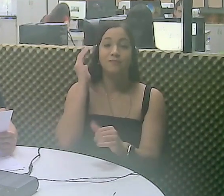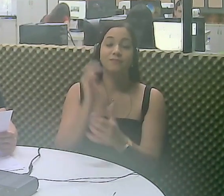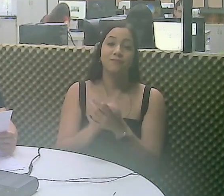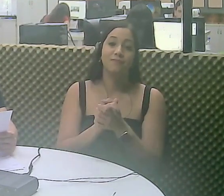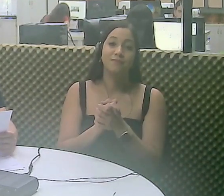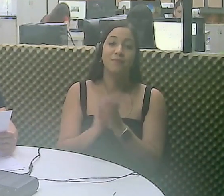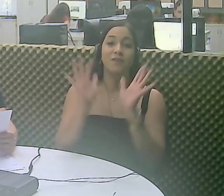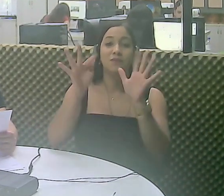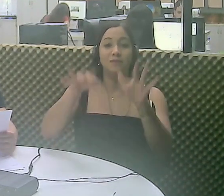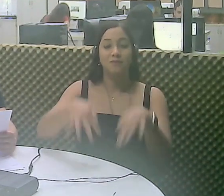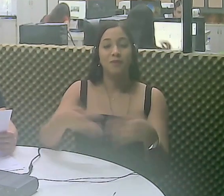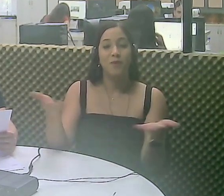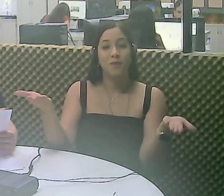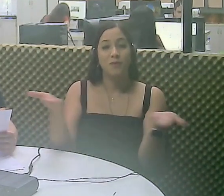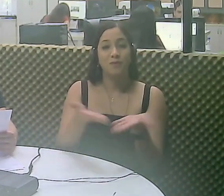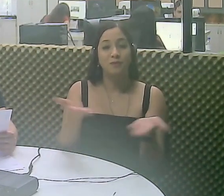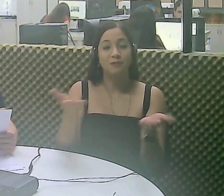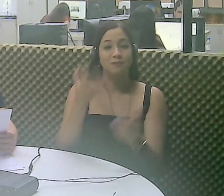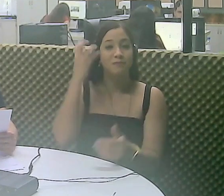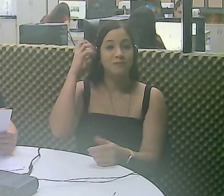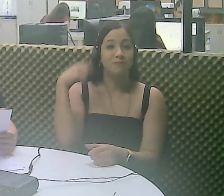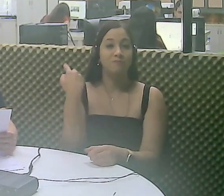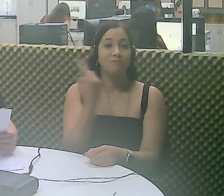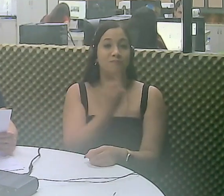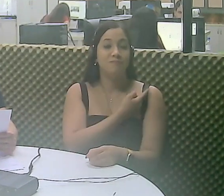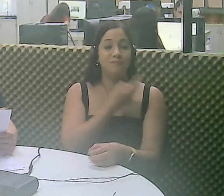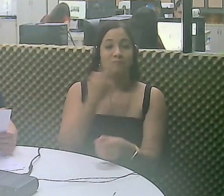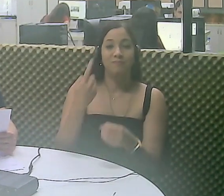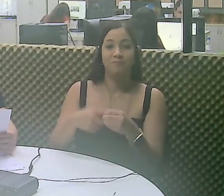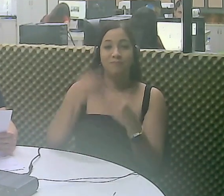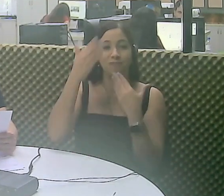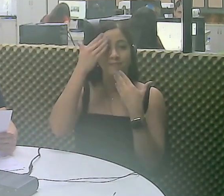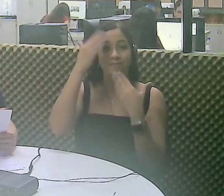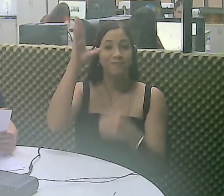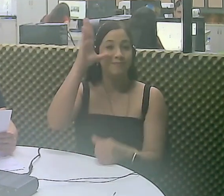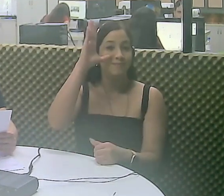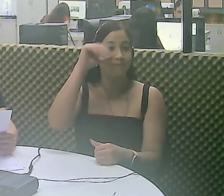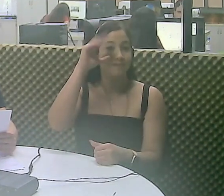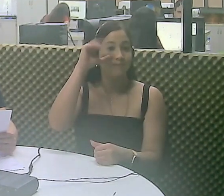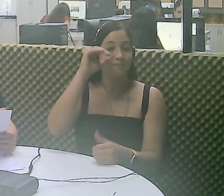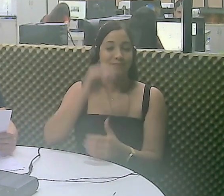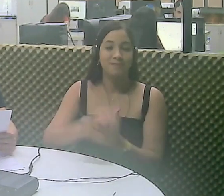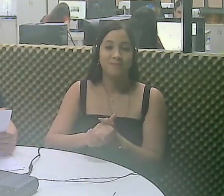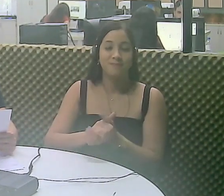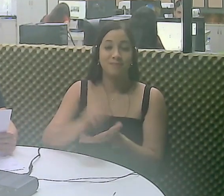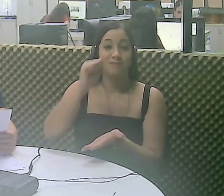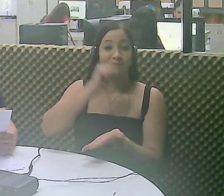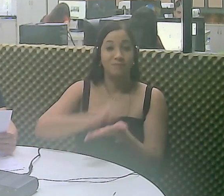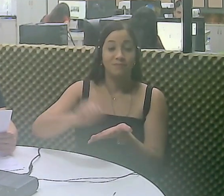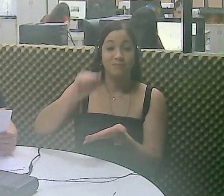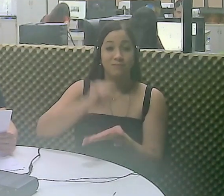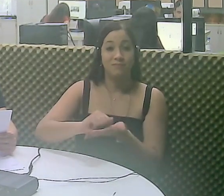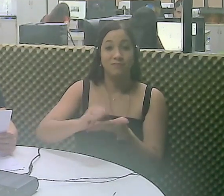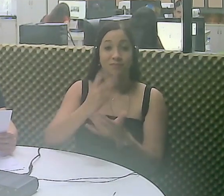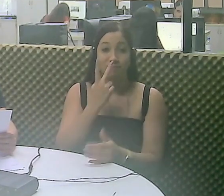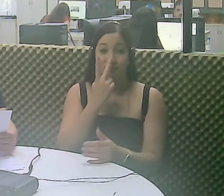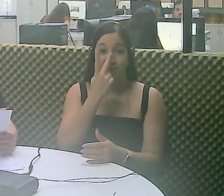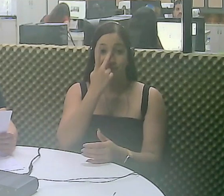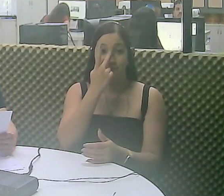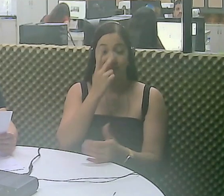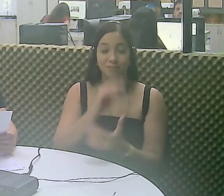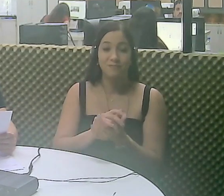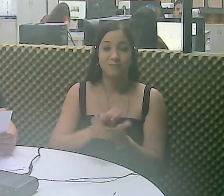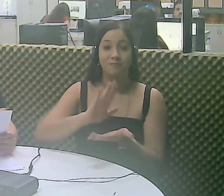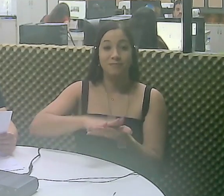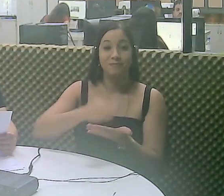Notícias. A edição de hoje da Rádio Nossa Cidade fica por aqui. Obrigada pela sua audiência. A edição foi minha,